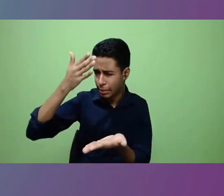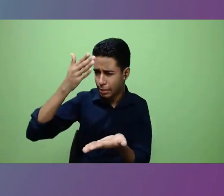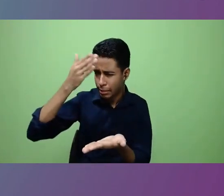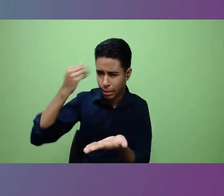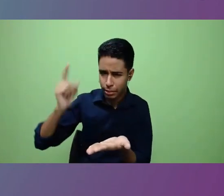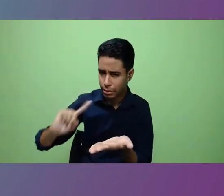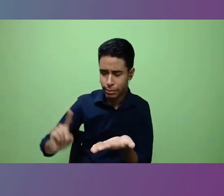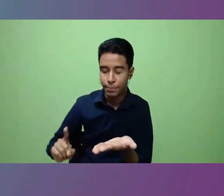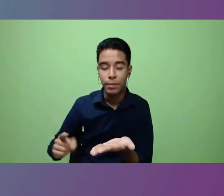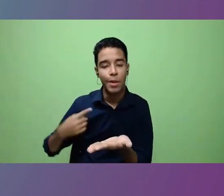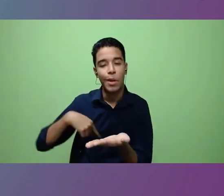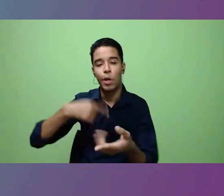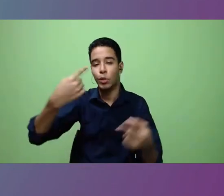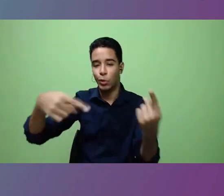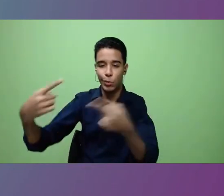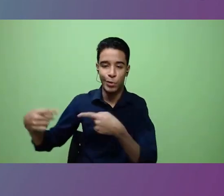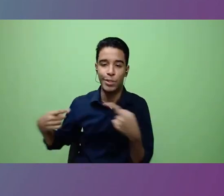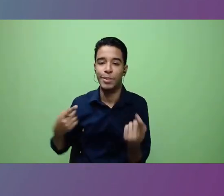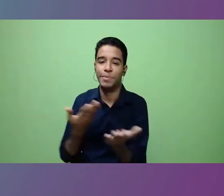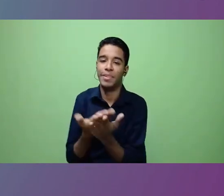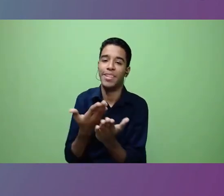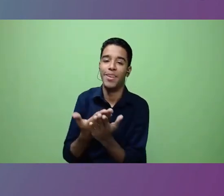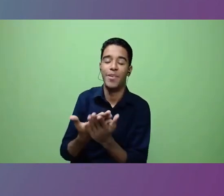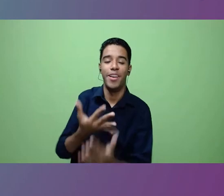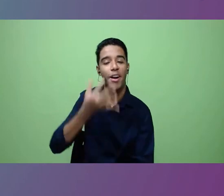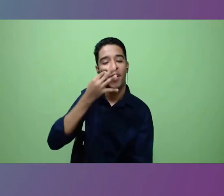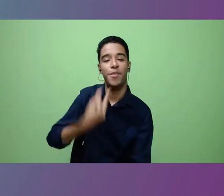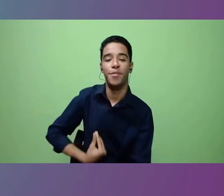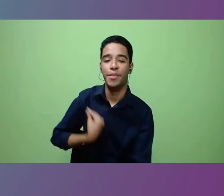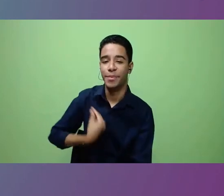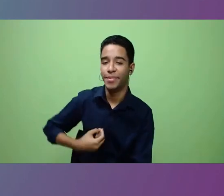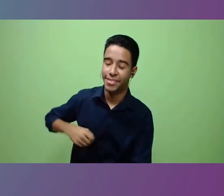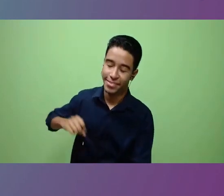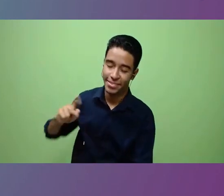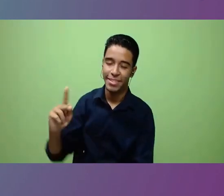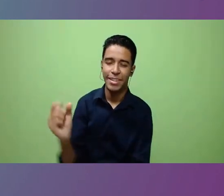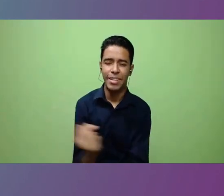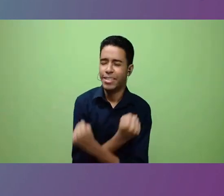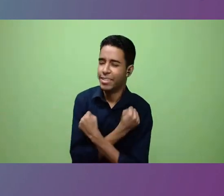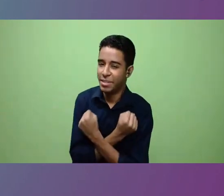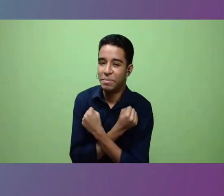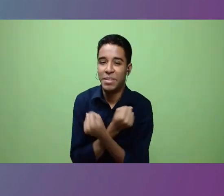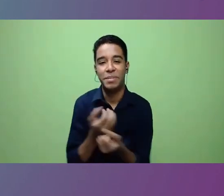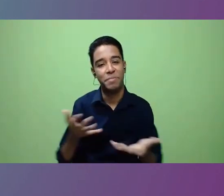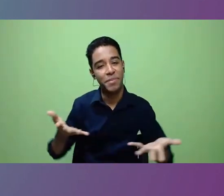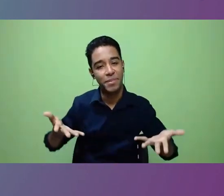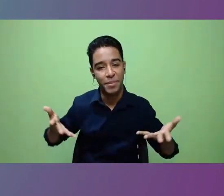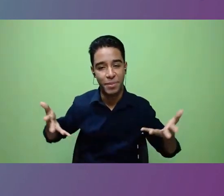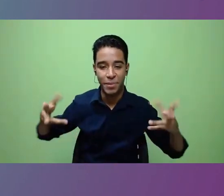aula ao vivo, tá bom? Um grande abraço para vocês, sucesso profissional para